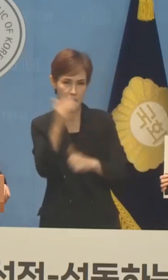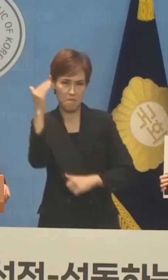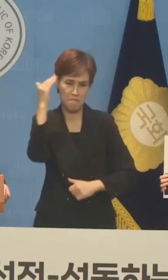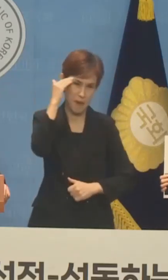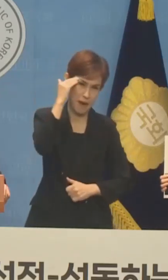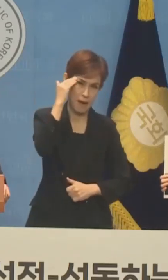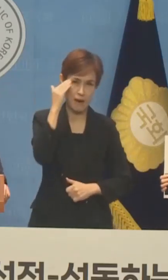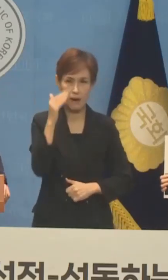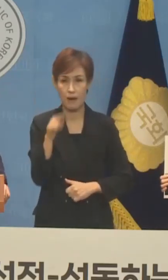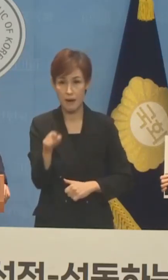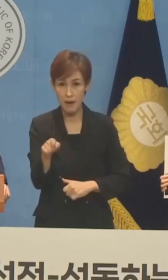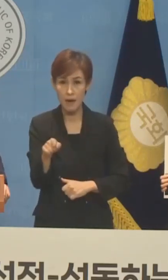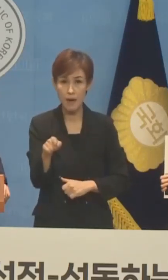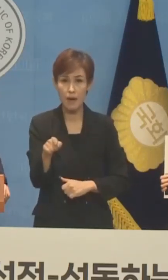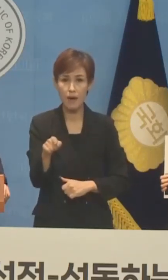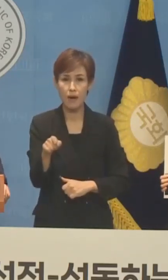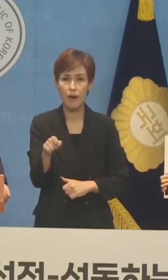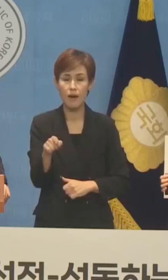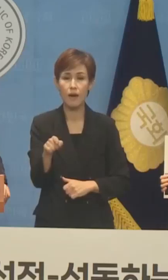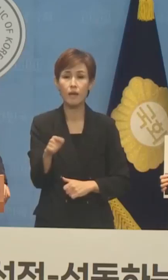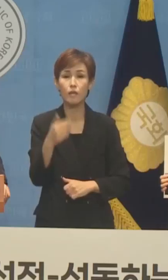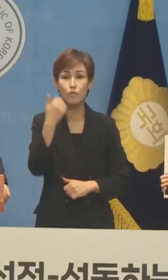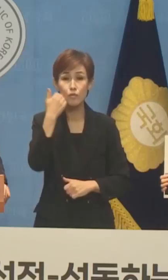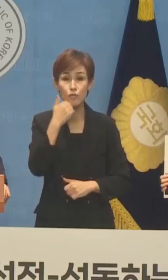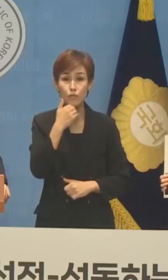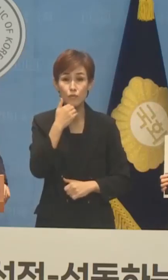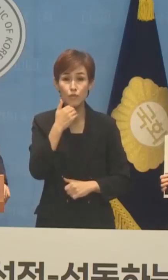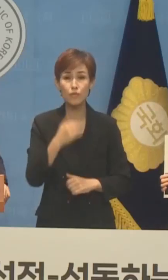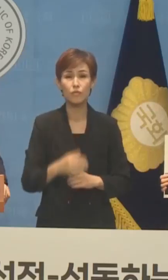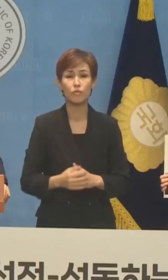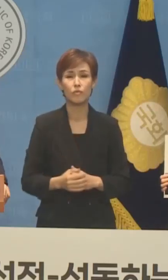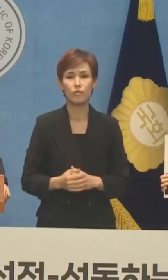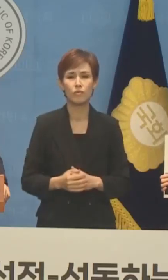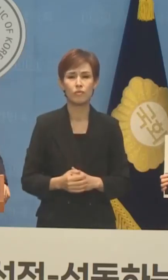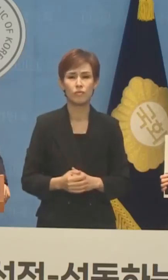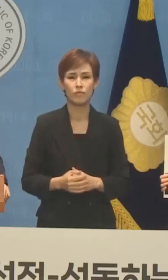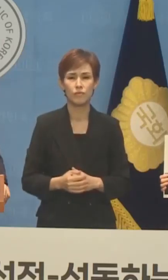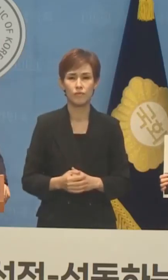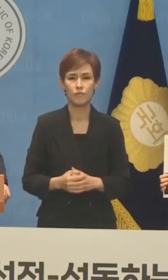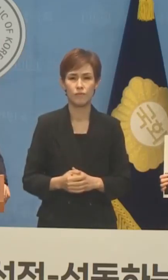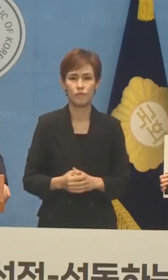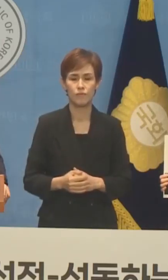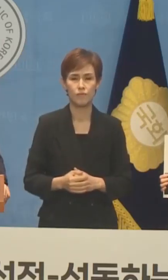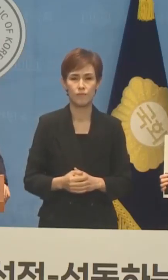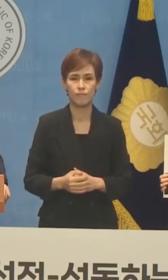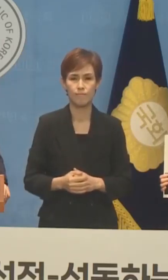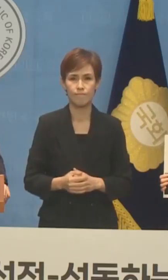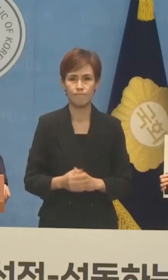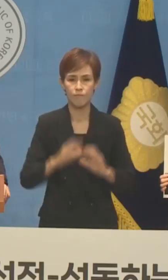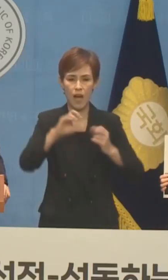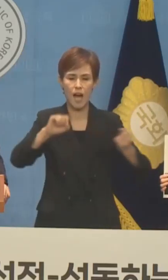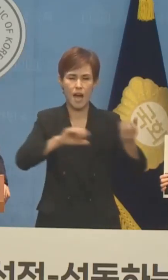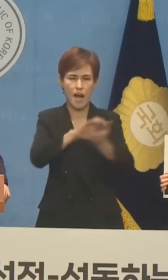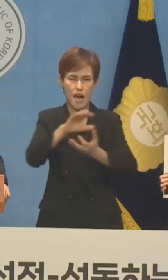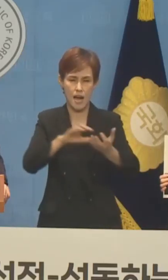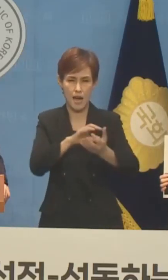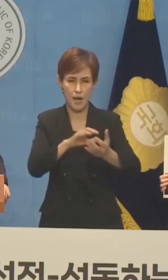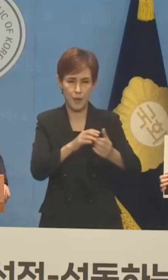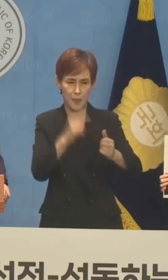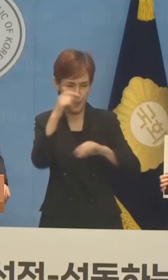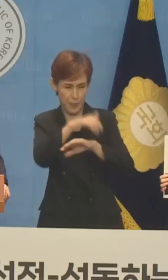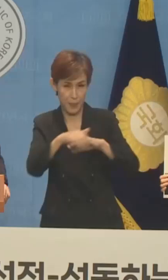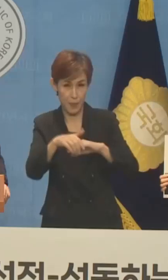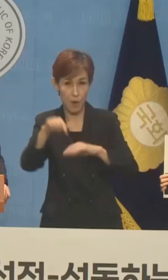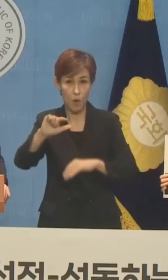치사한 방법으로 여론을 호도했던 그리고 아직까지도 호시탐탐 내란을 획책하고 있는